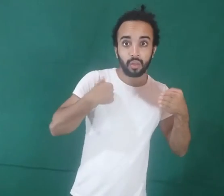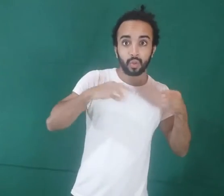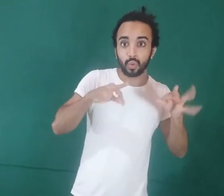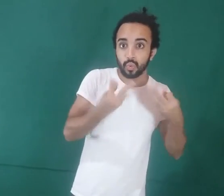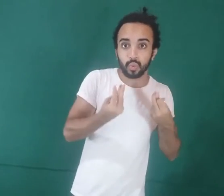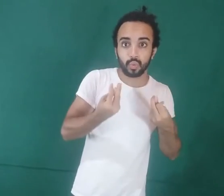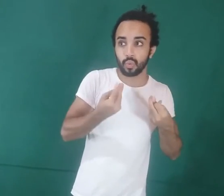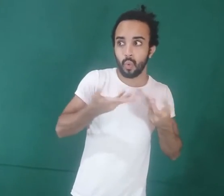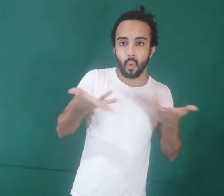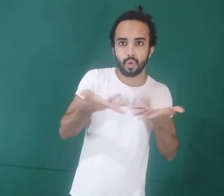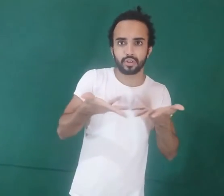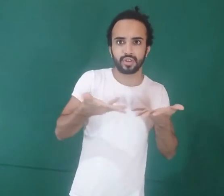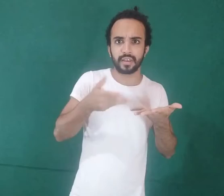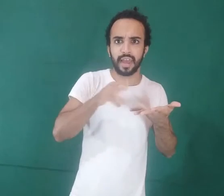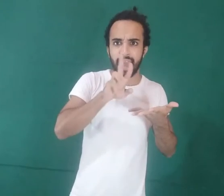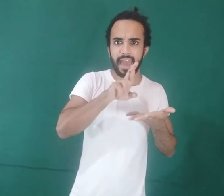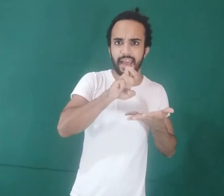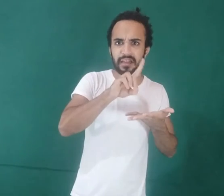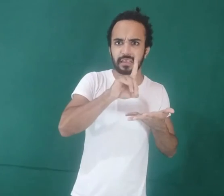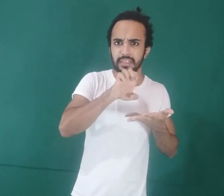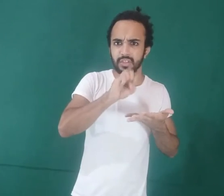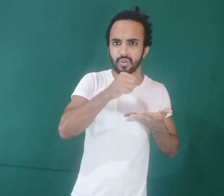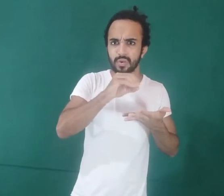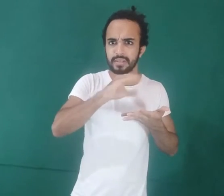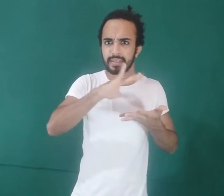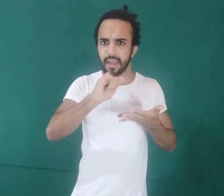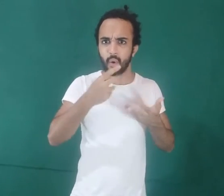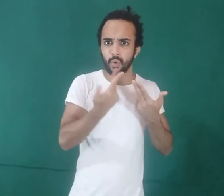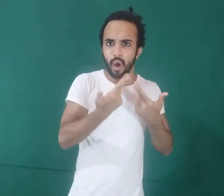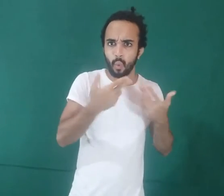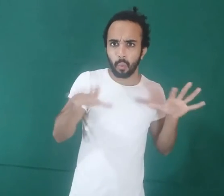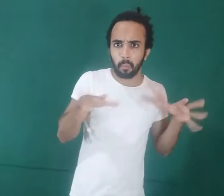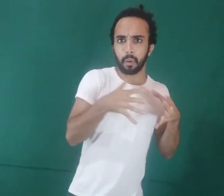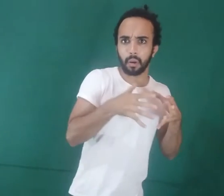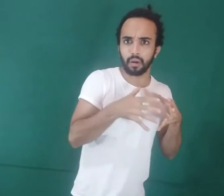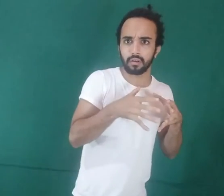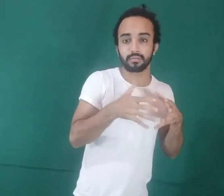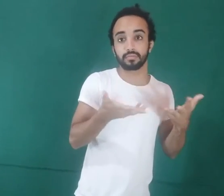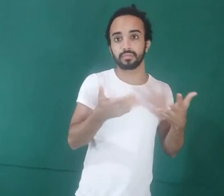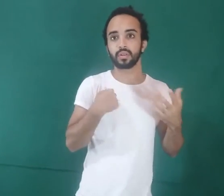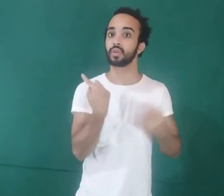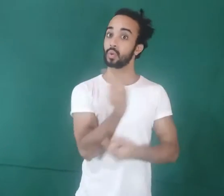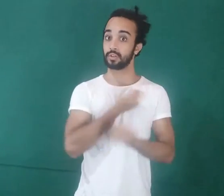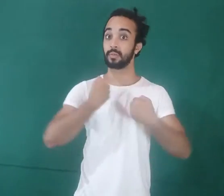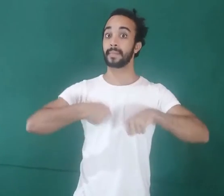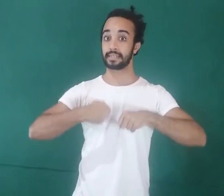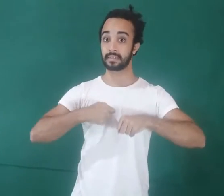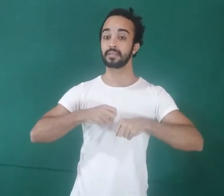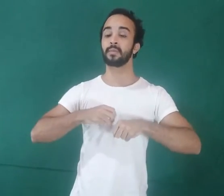gente precisa, não é mais uma escolha a gente precisa gerar essa crise. A gente precisa